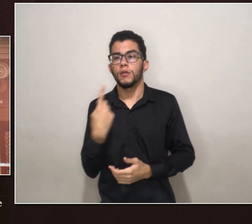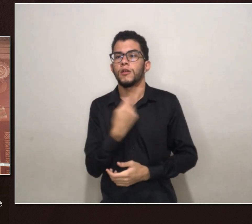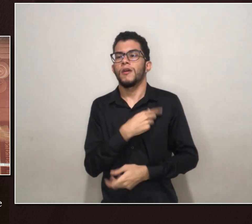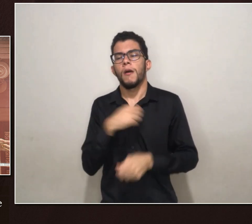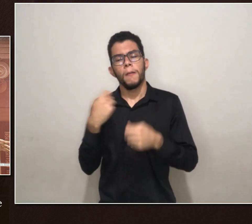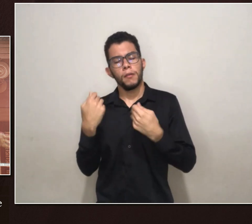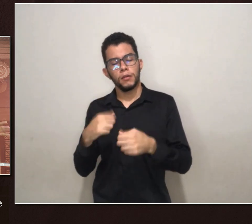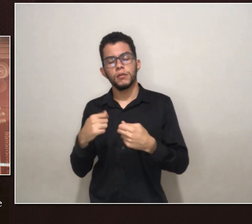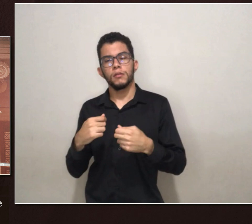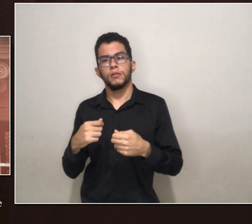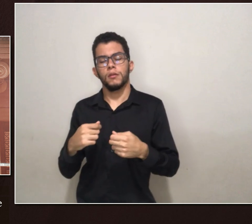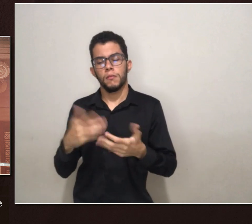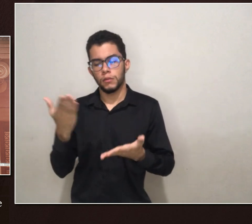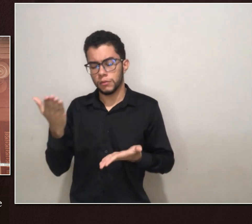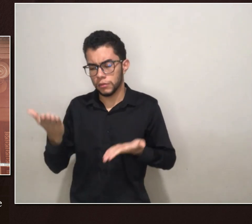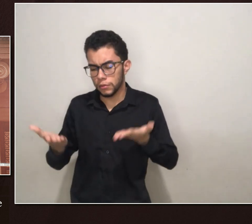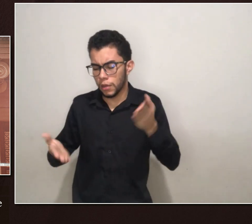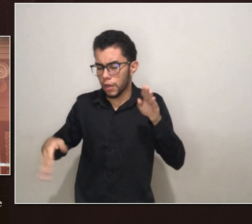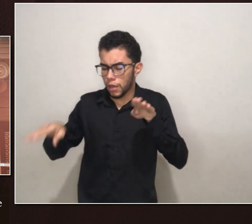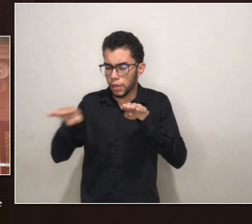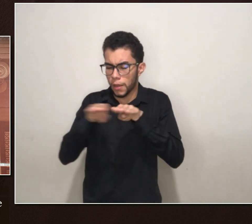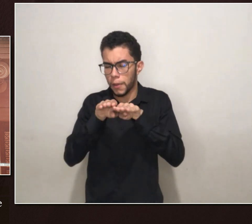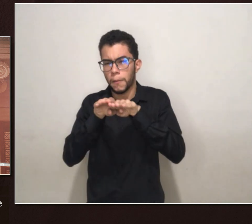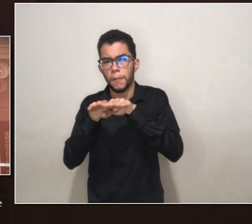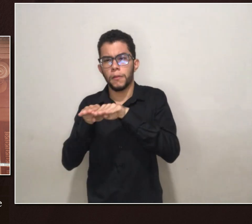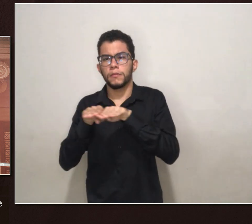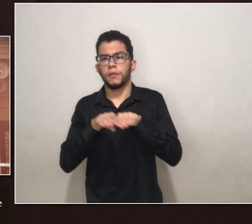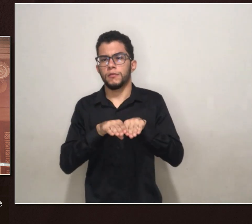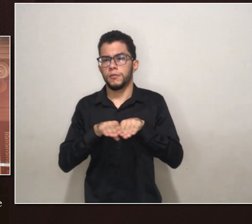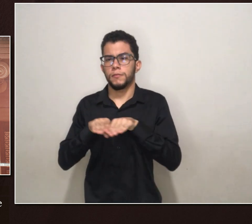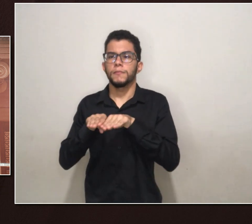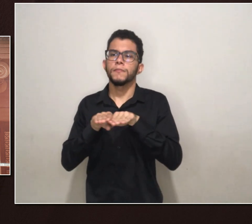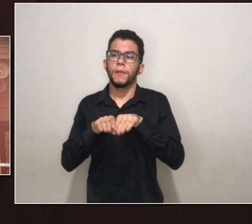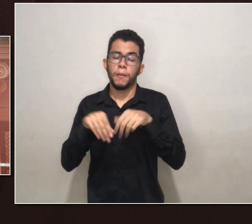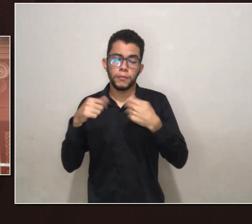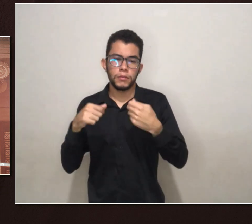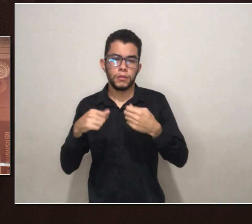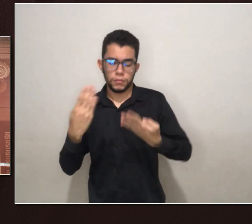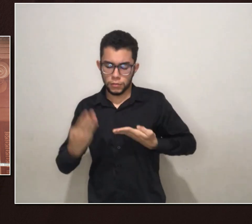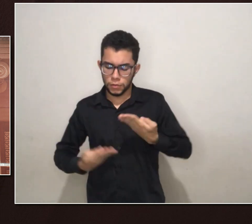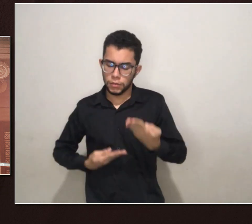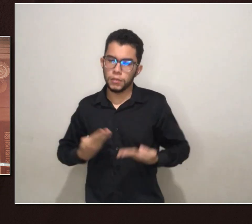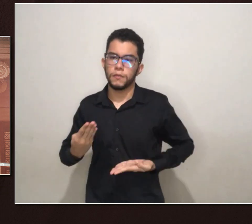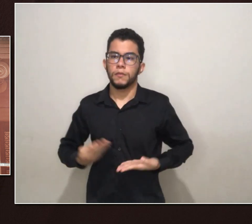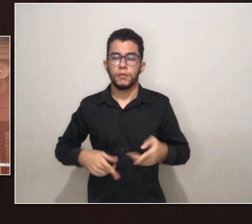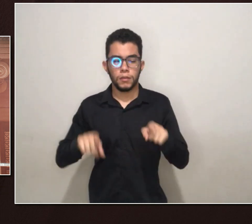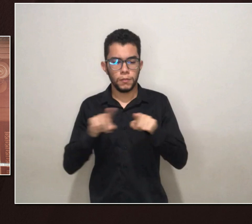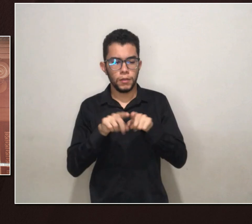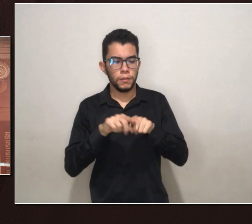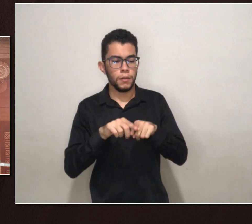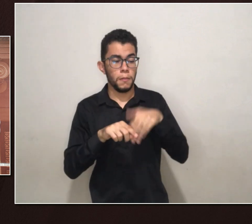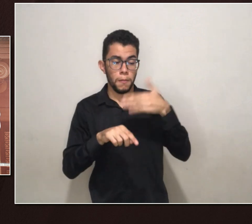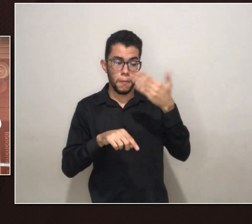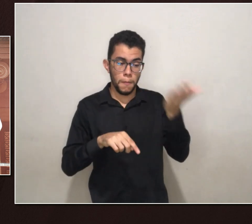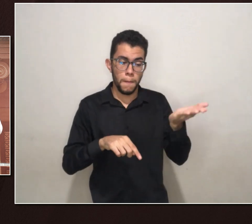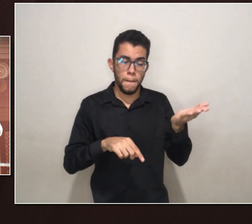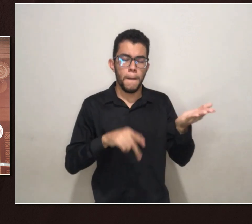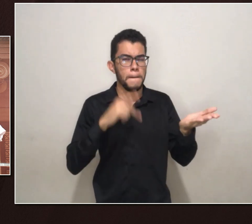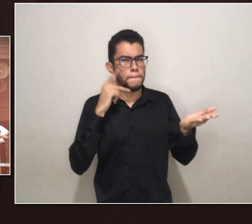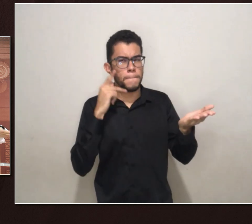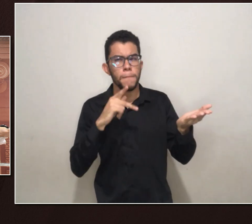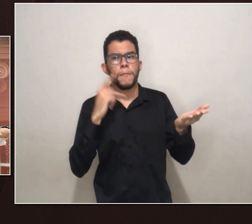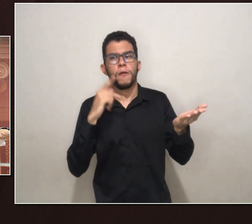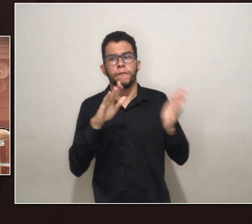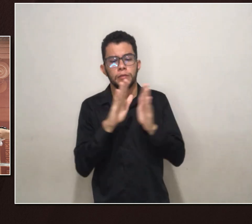esse equilíbrio na obra do Senhor. Precisamos muito da palavra, porque é a palavra profética que move